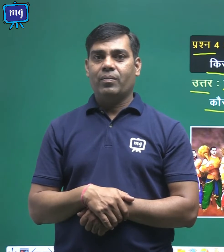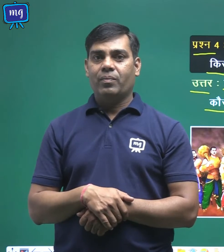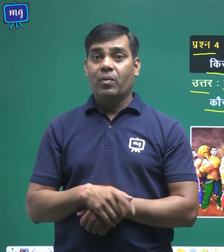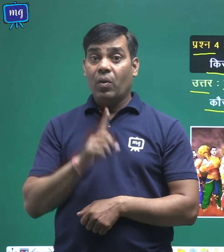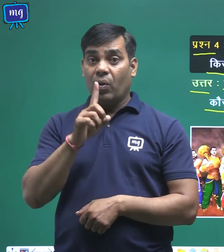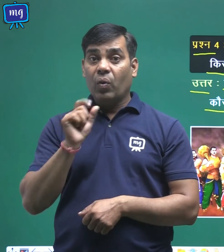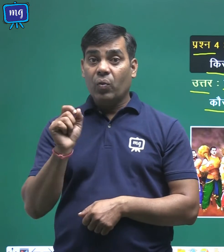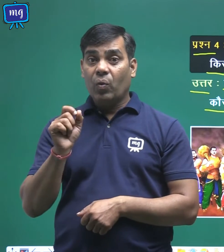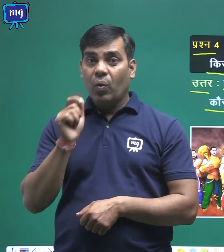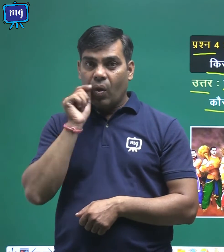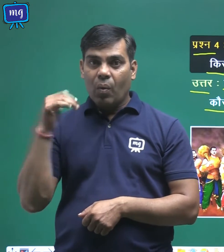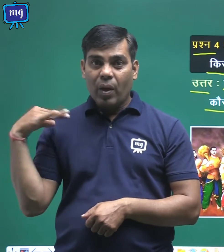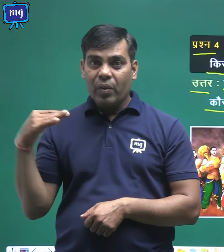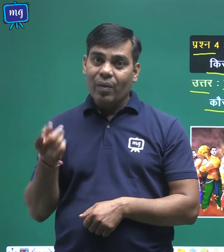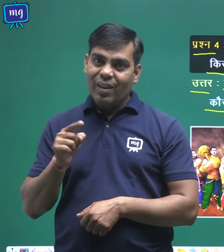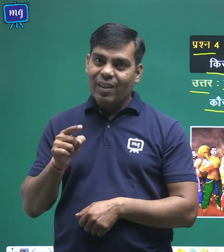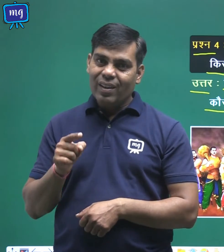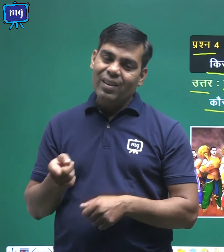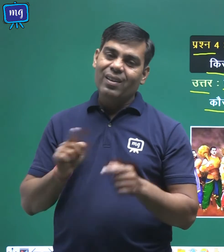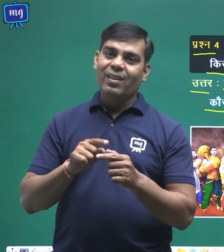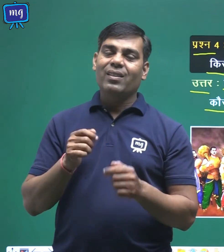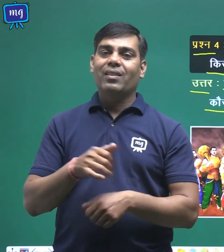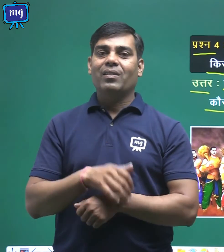कौरवों ने की थी।